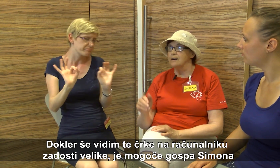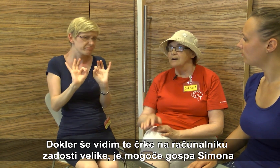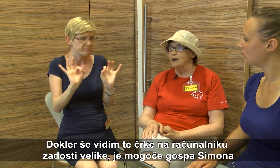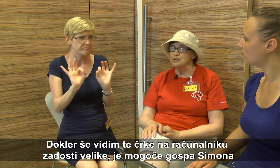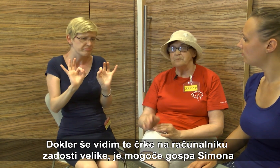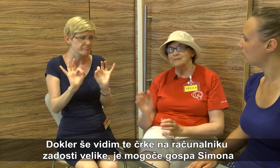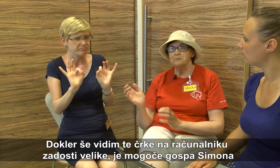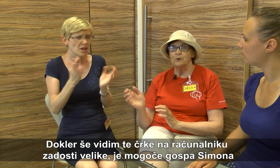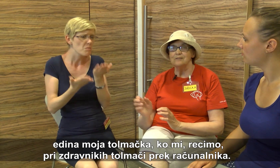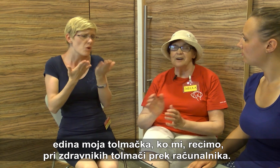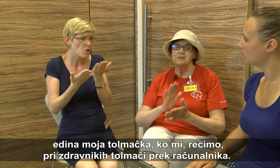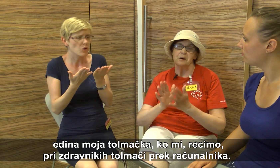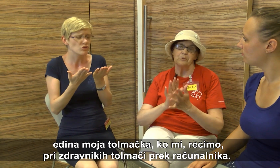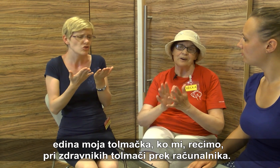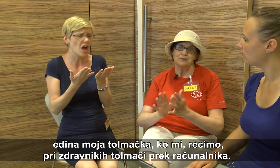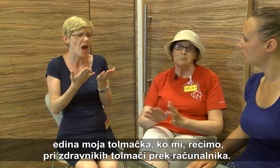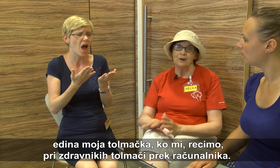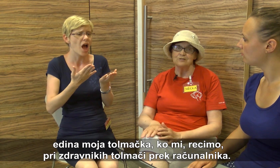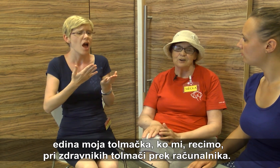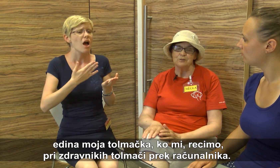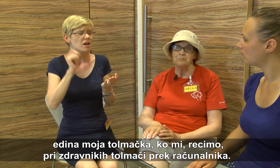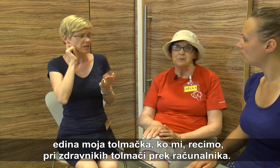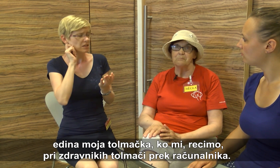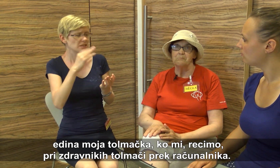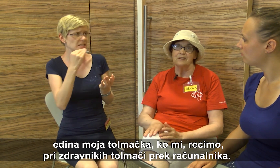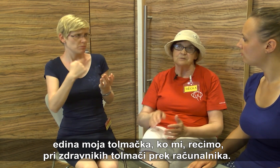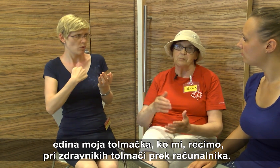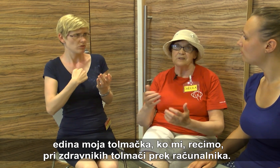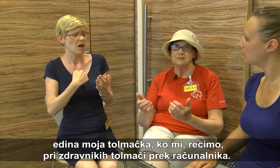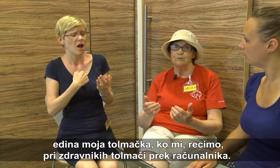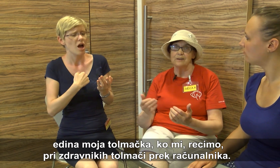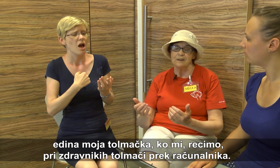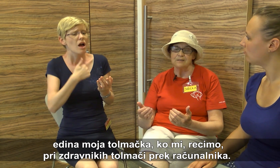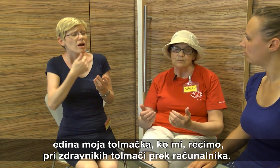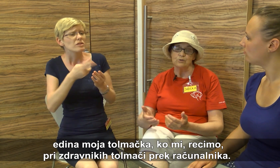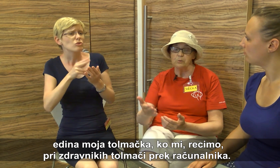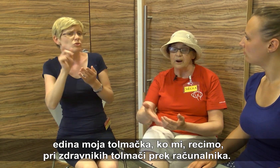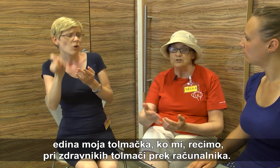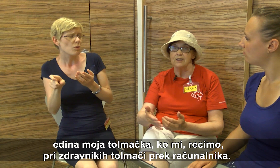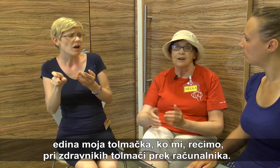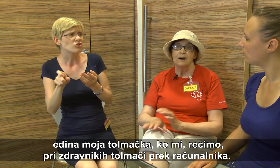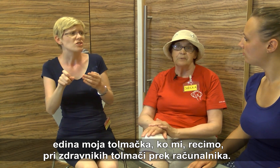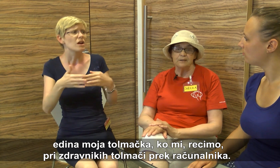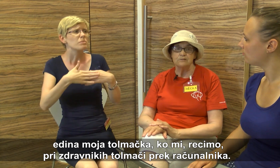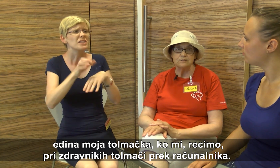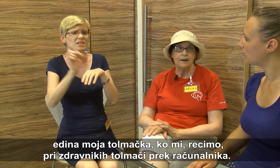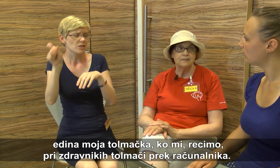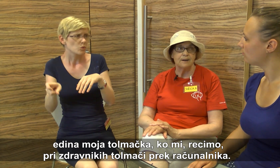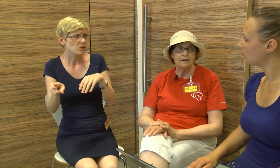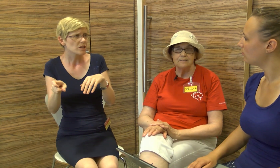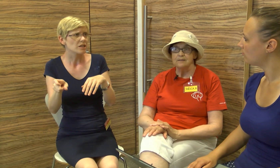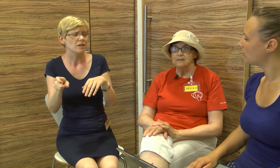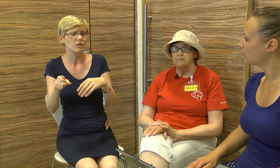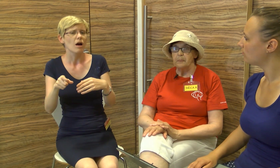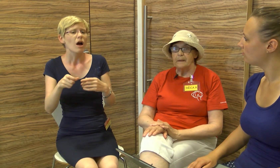mogoče, gospod sem ona edina moja tolmačka, ko mi recimo pri zdravnikih in to tolmači prek